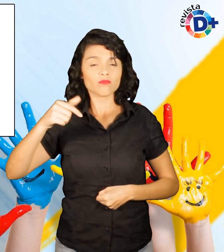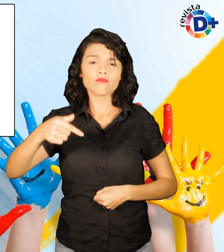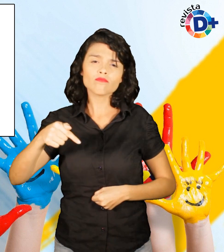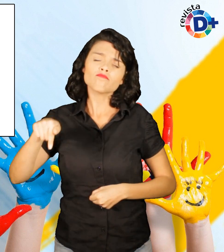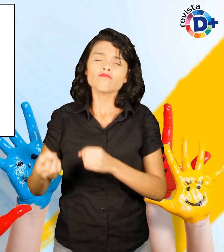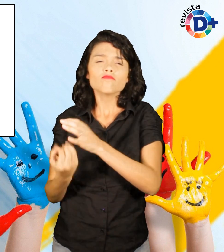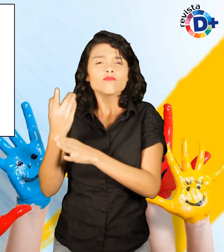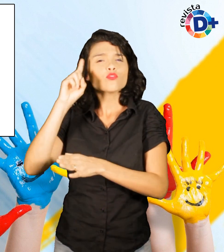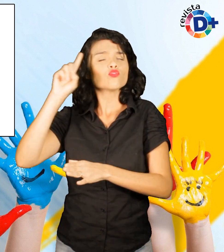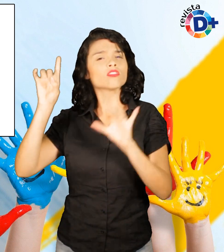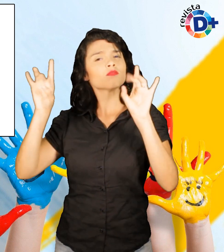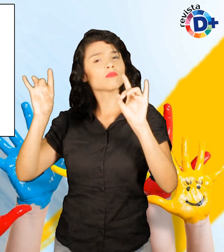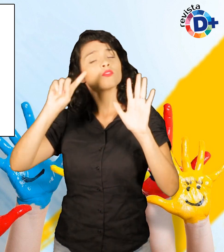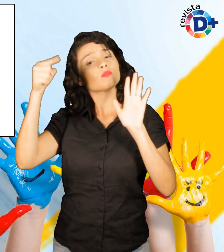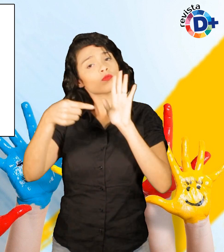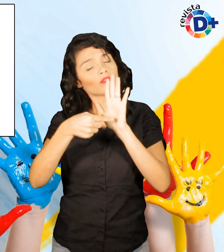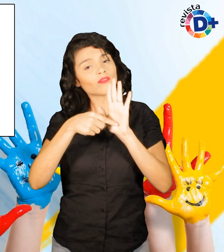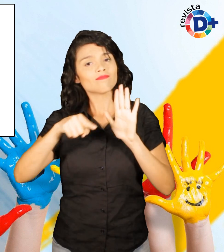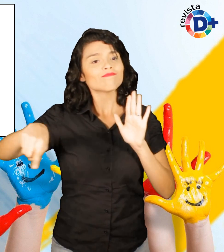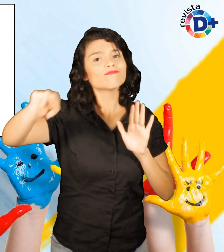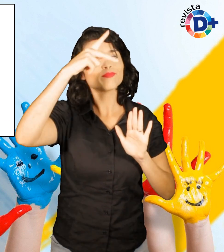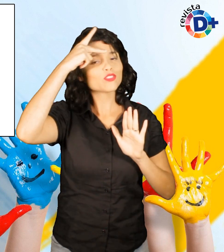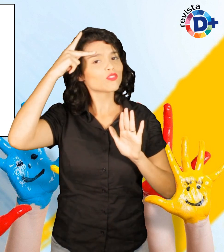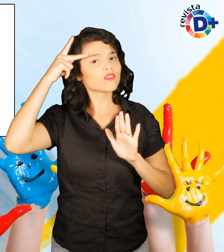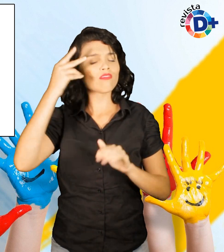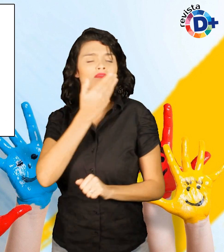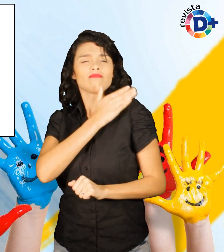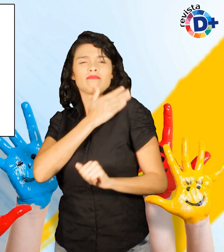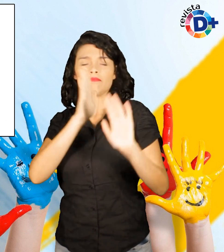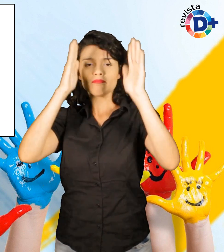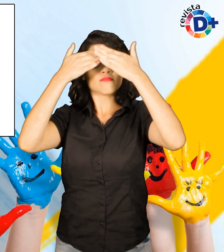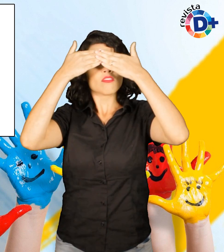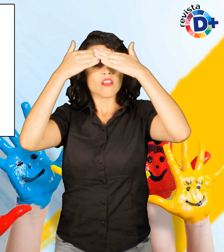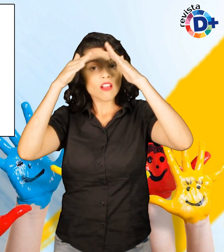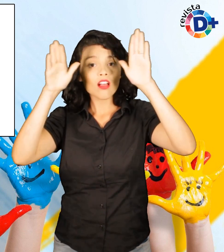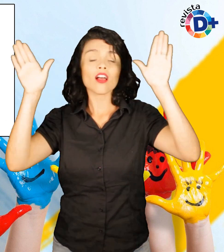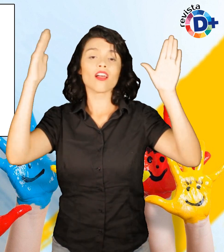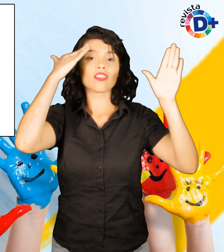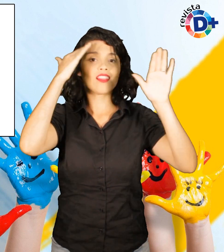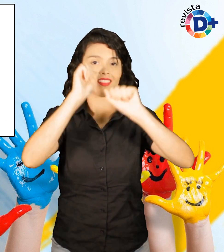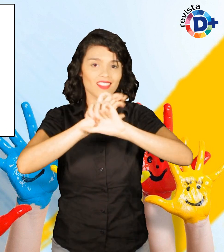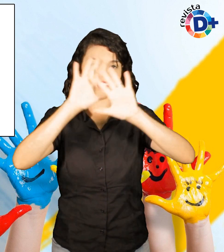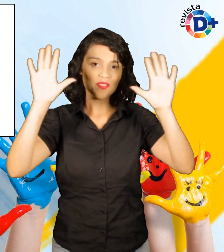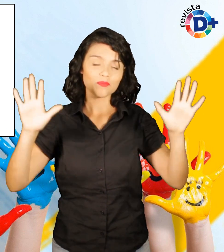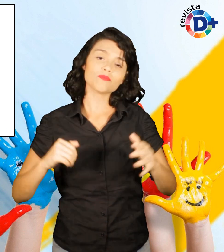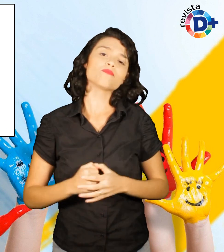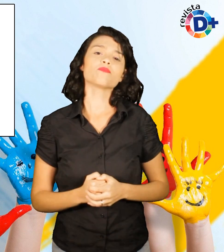intuito de ajudar a derrubar preconceitos e esclarecer a todos. Em colaboração